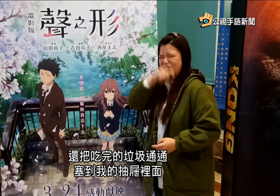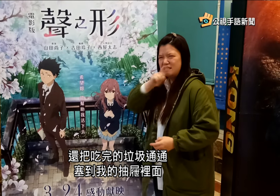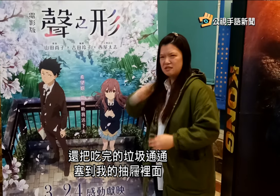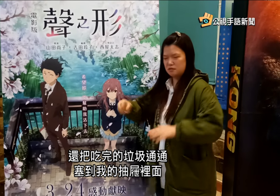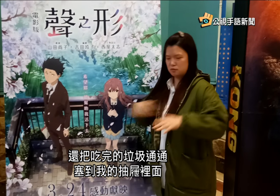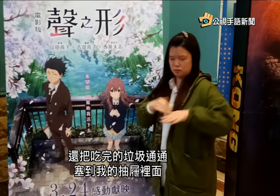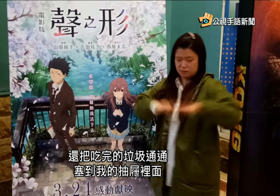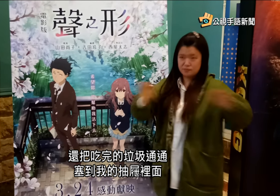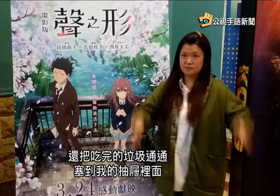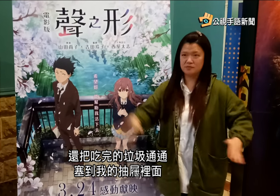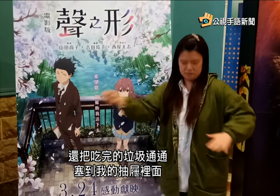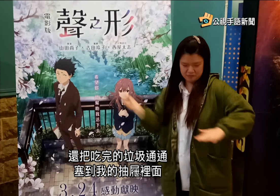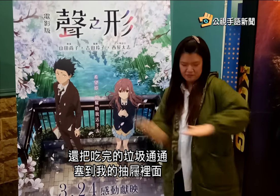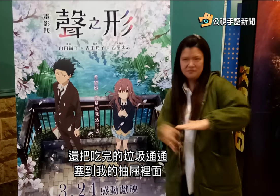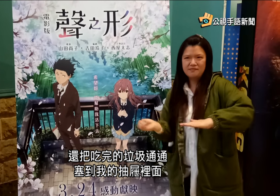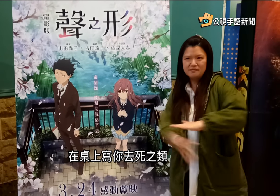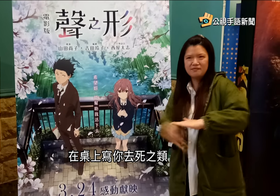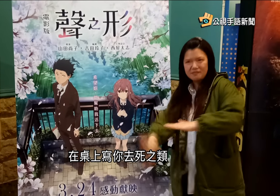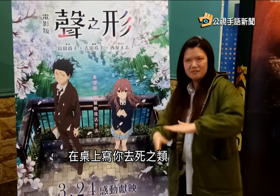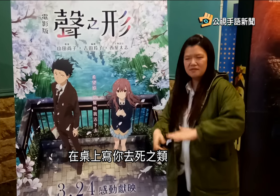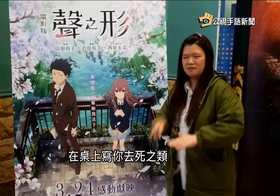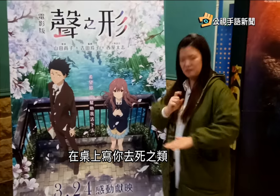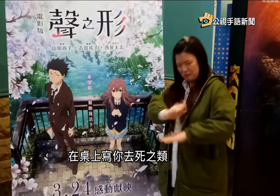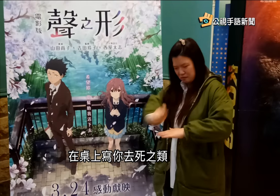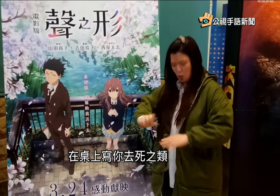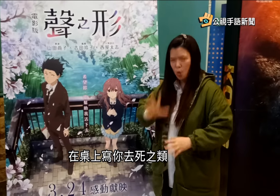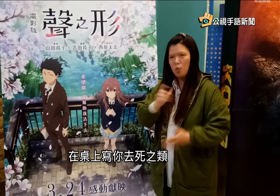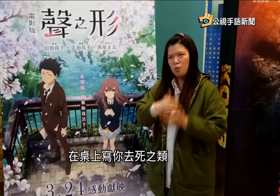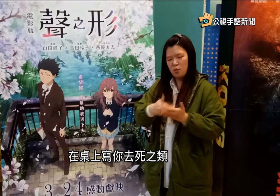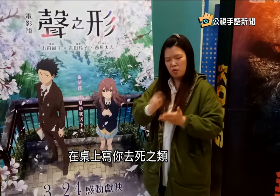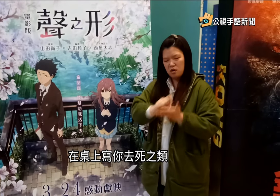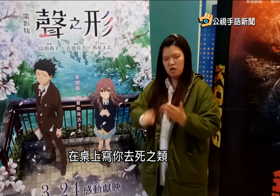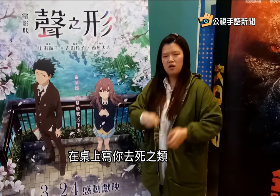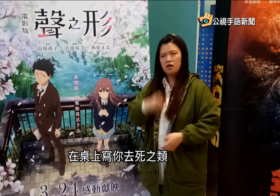通塞到我的抽屉里面，在桌上写“你去死”之类的话。